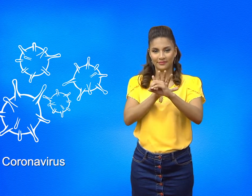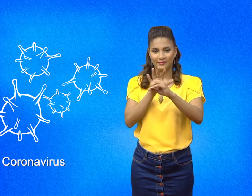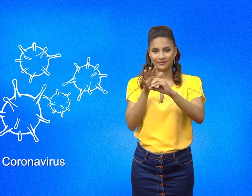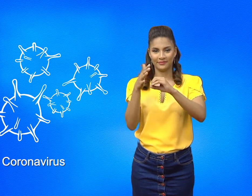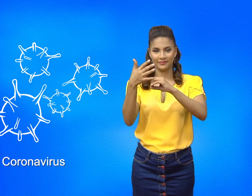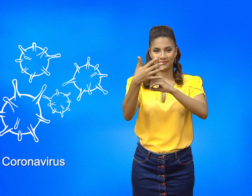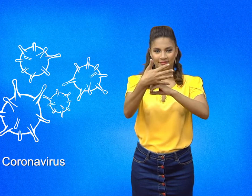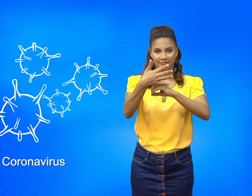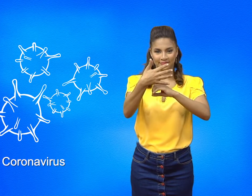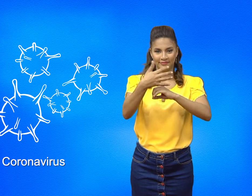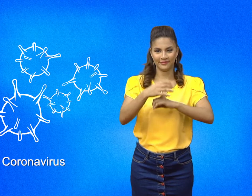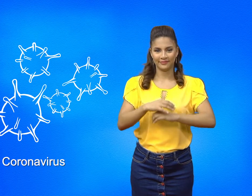coronavirus